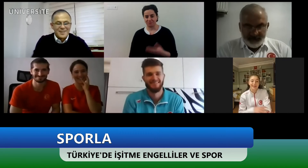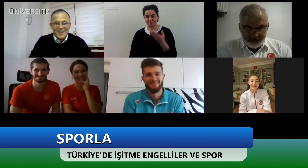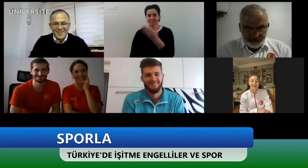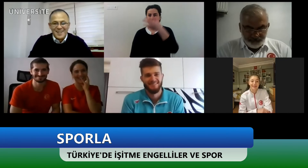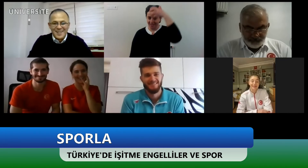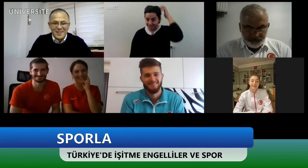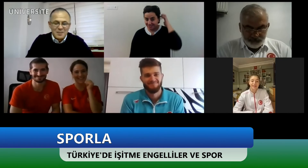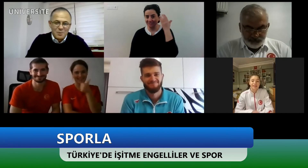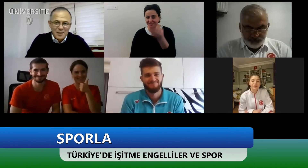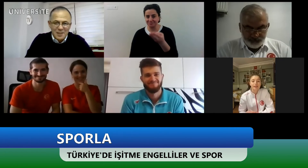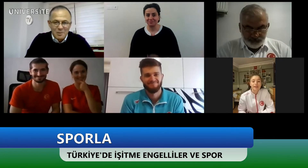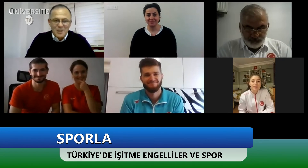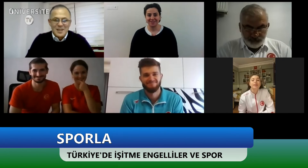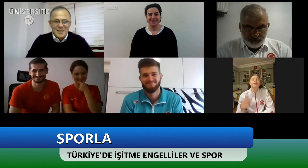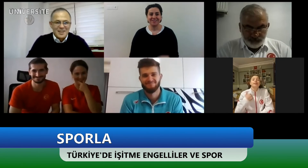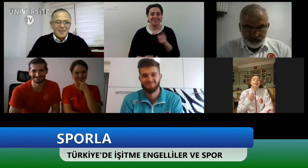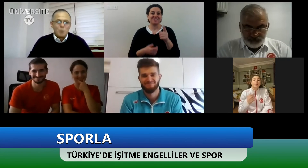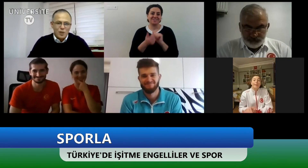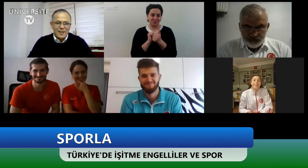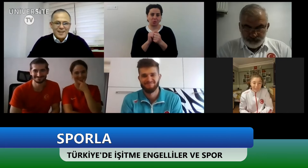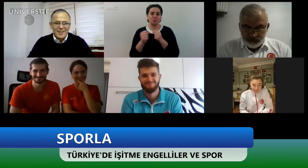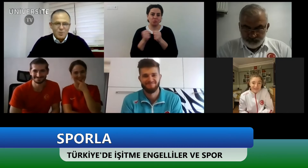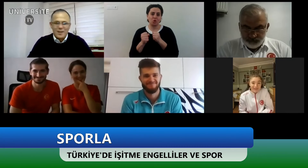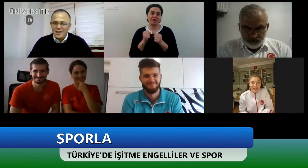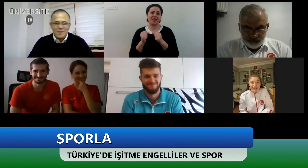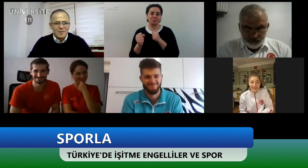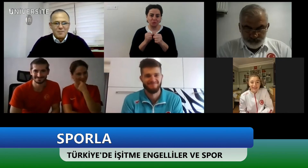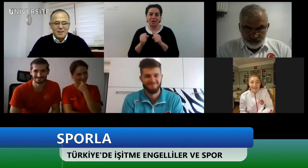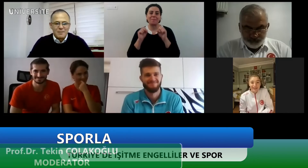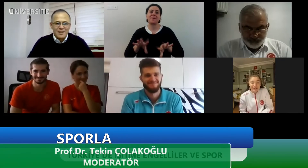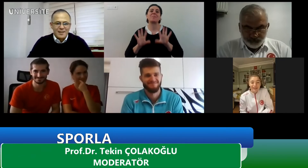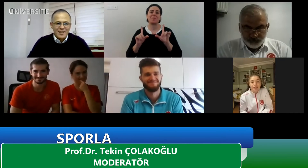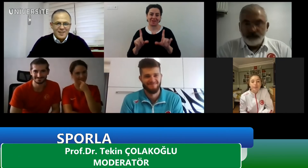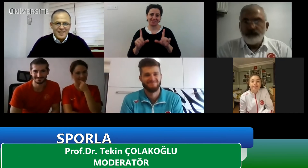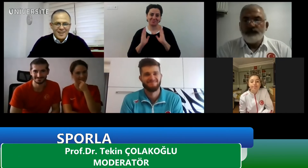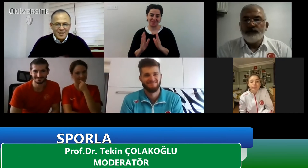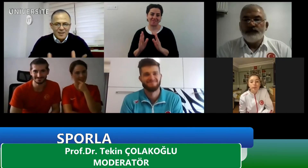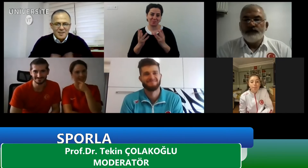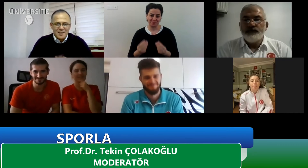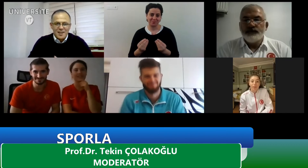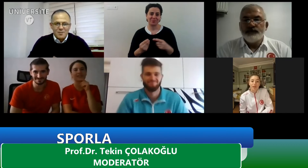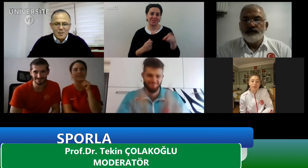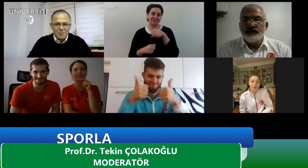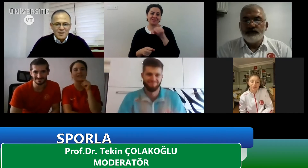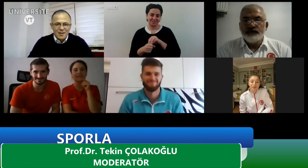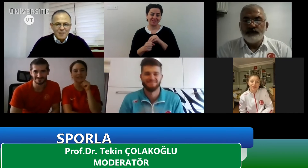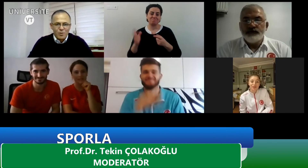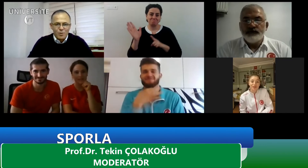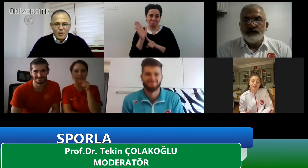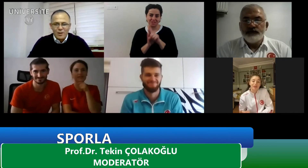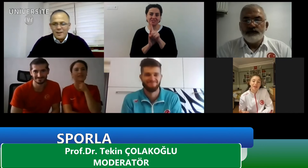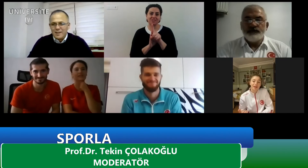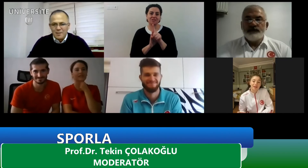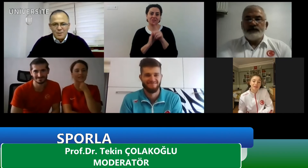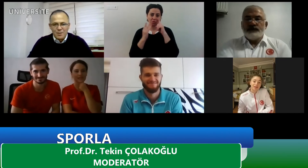aslında. Evet, sporun en temel özelliği zaten mücadeledir. Mücadeleyi hiçbir zaman bırakmayın arkadaşlar. Özellikle sizler böyle hem başarılı hem rol